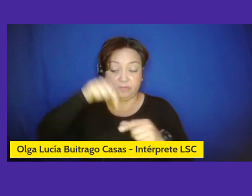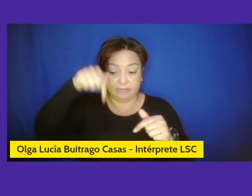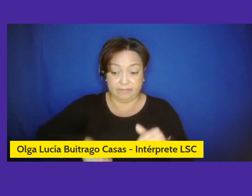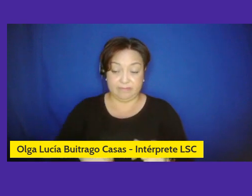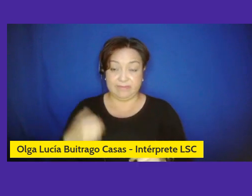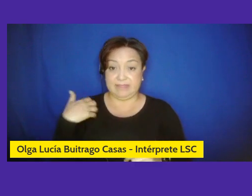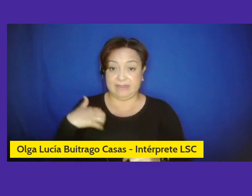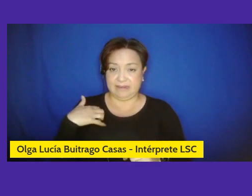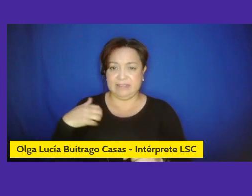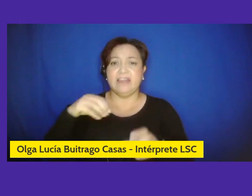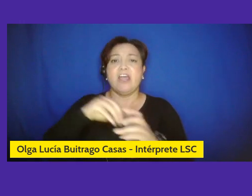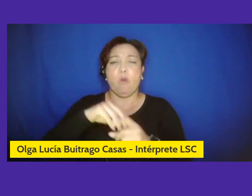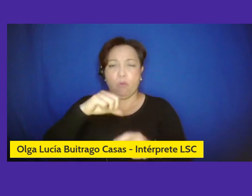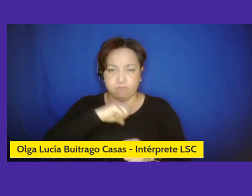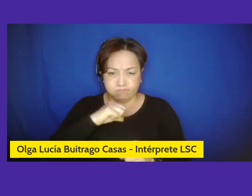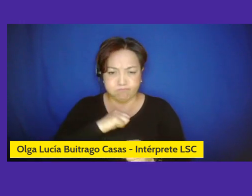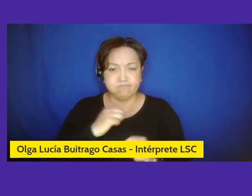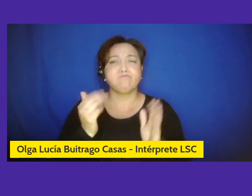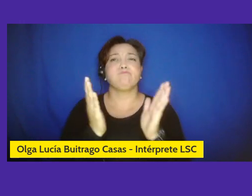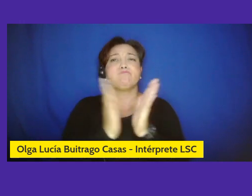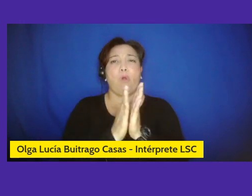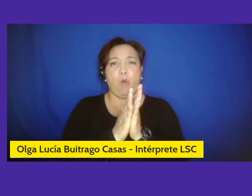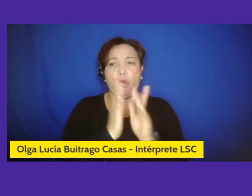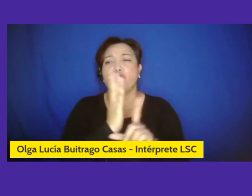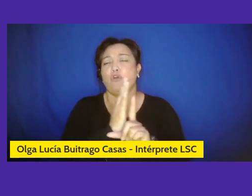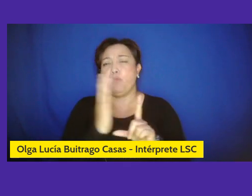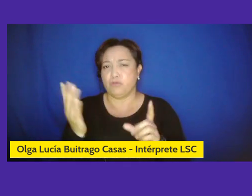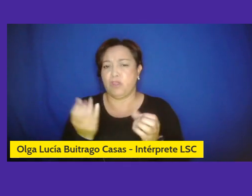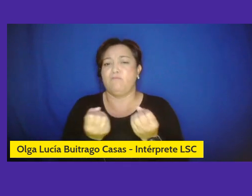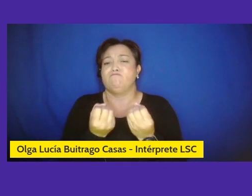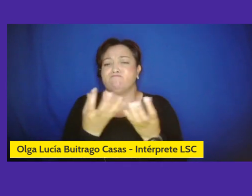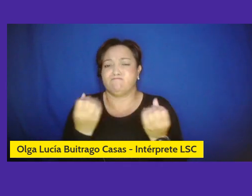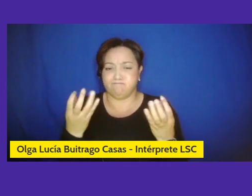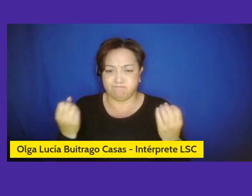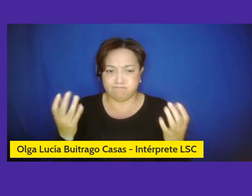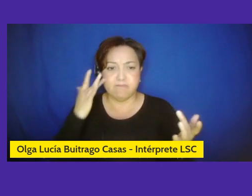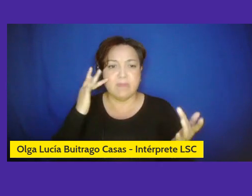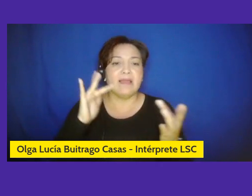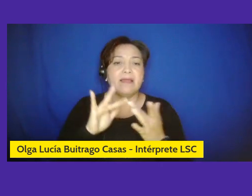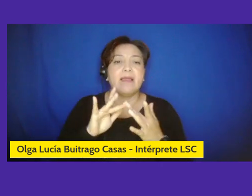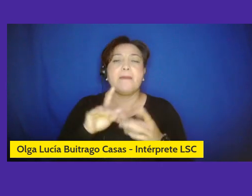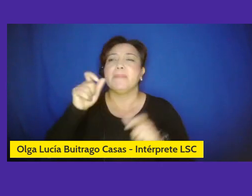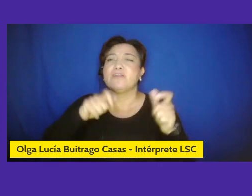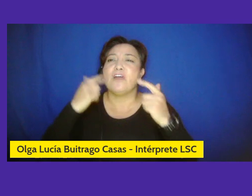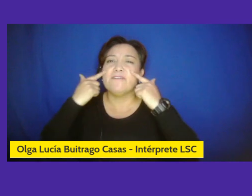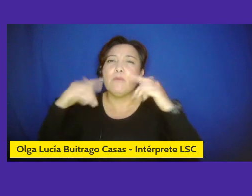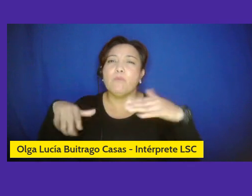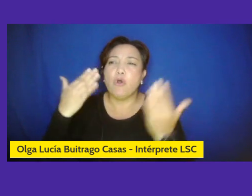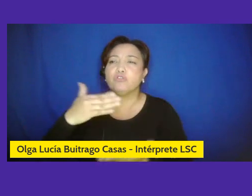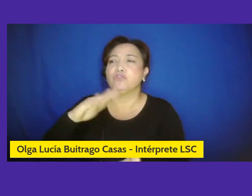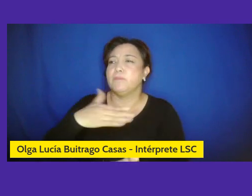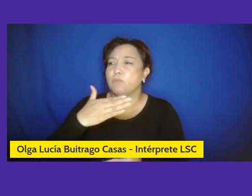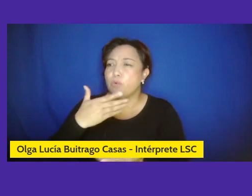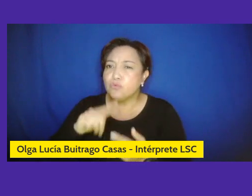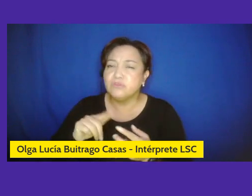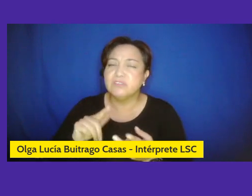muchos documentales, pero que tenían que ver con músicos relevantes o alguna